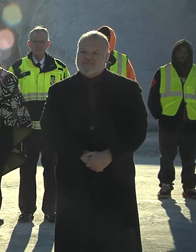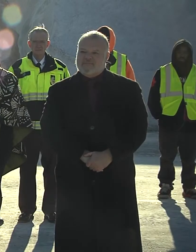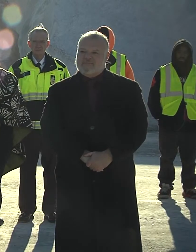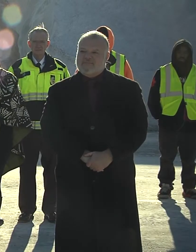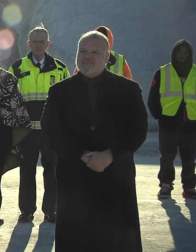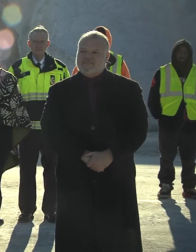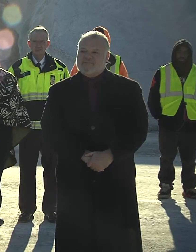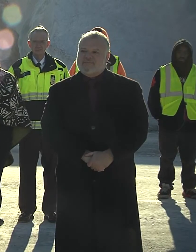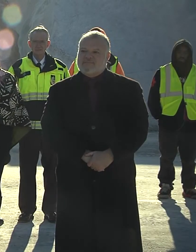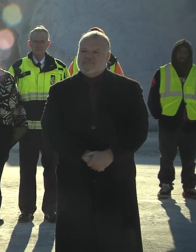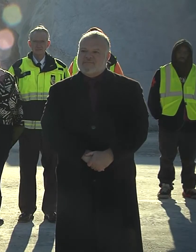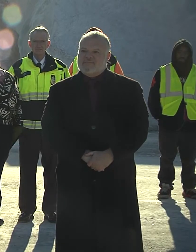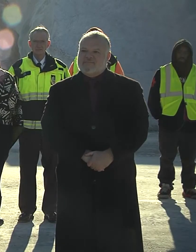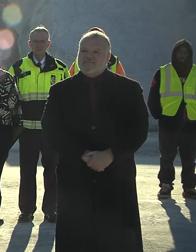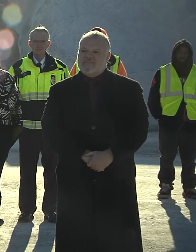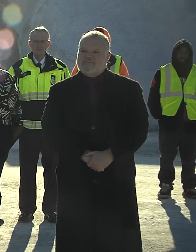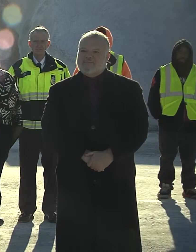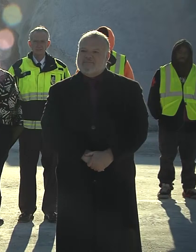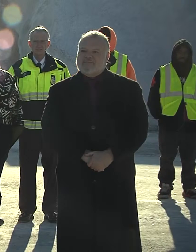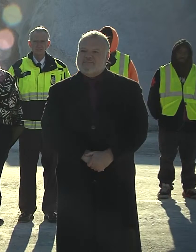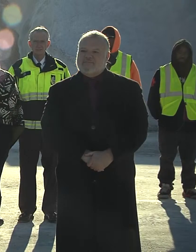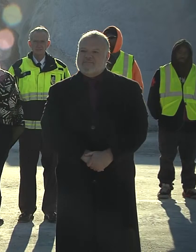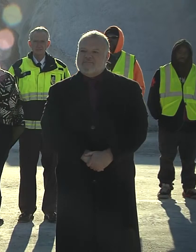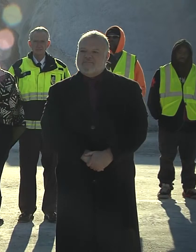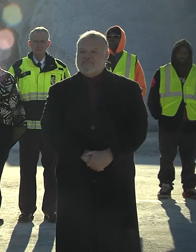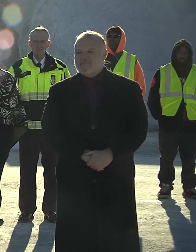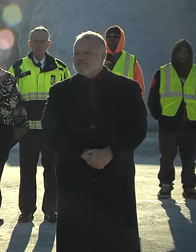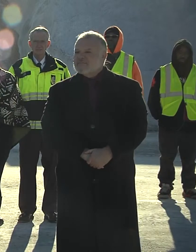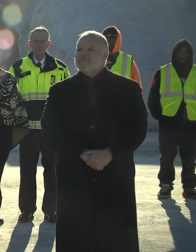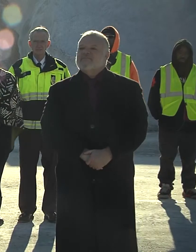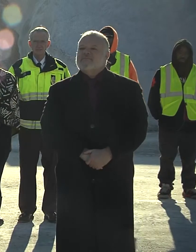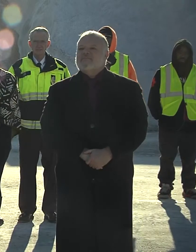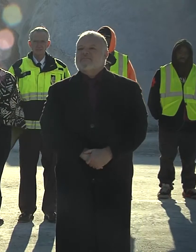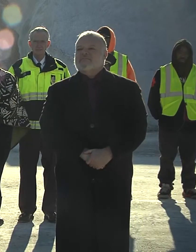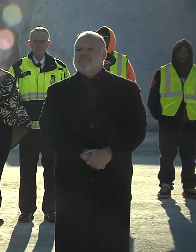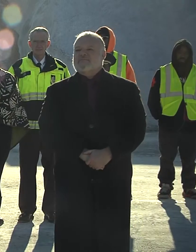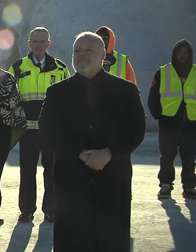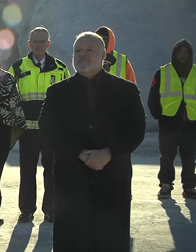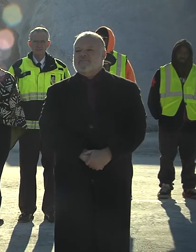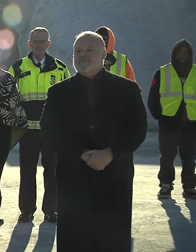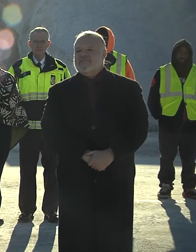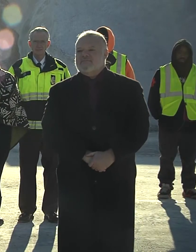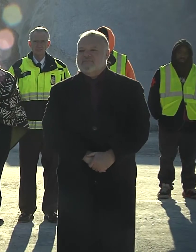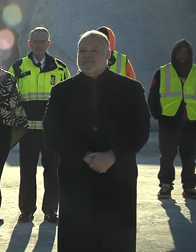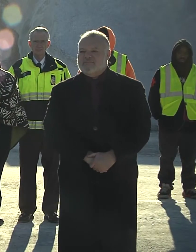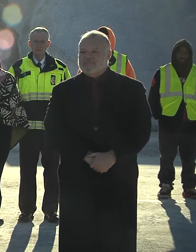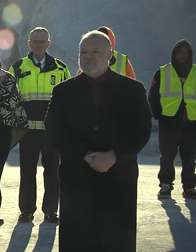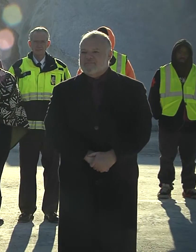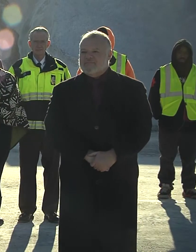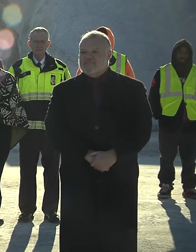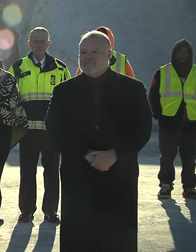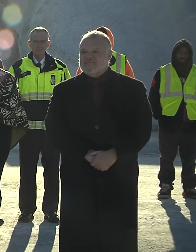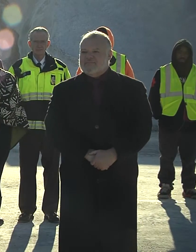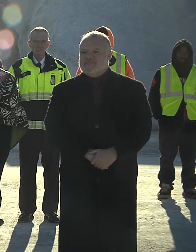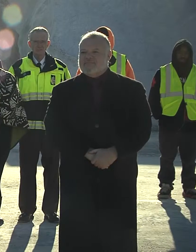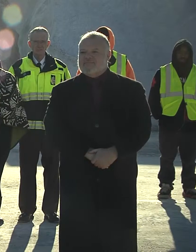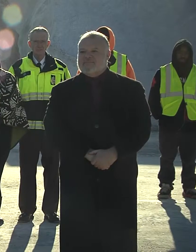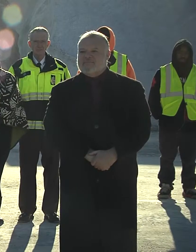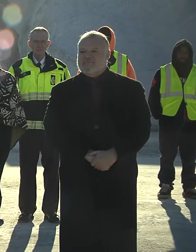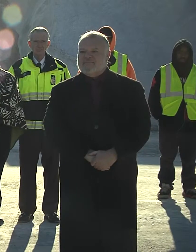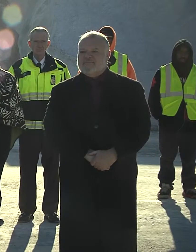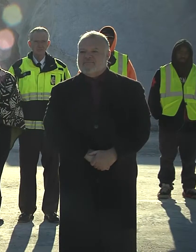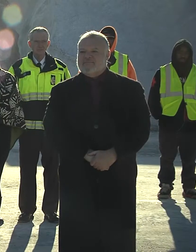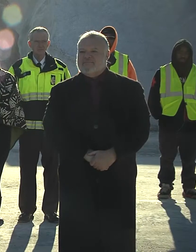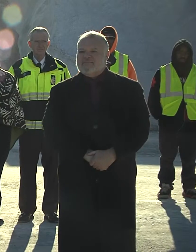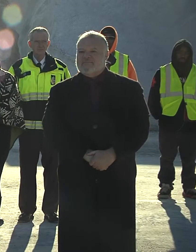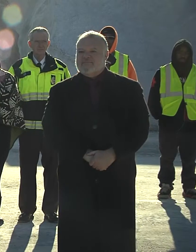y remolcados. En la ciudad puede encontrar descuentos en algunos estacionamientos y garajes con